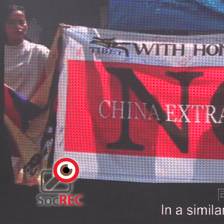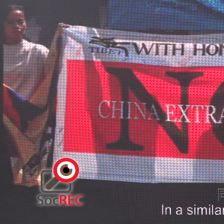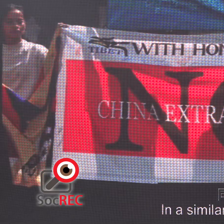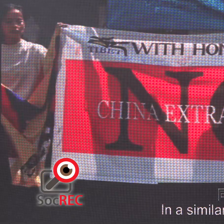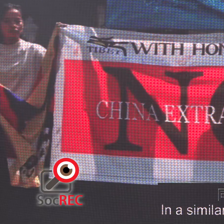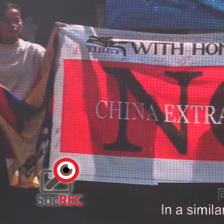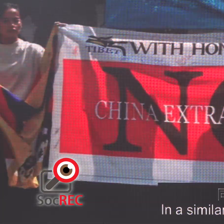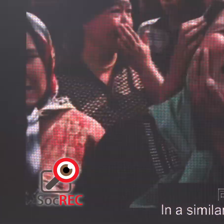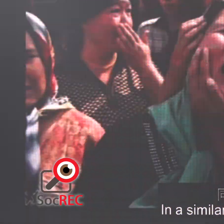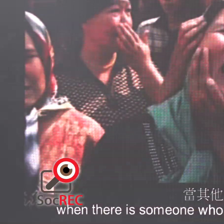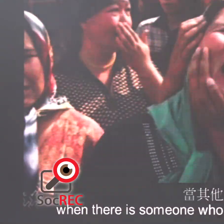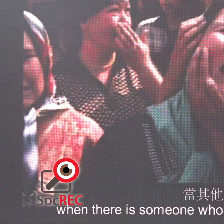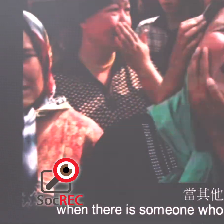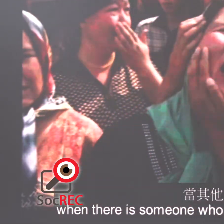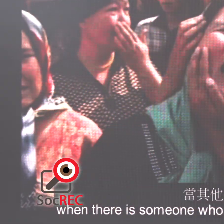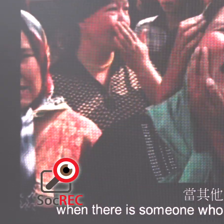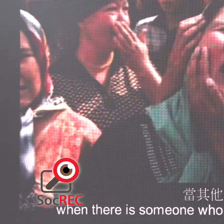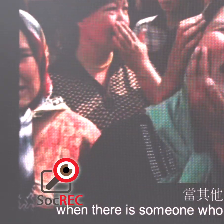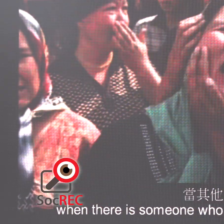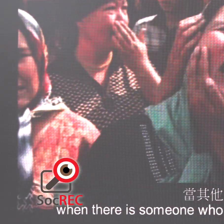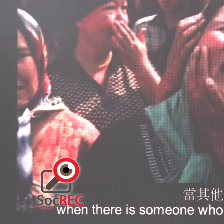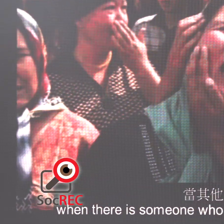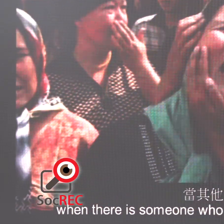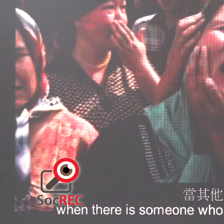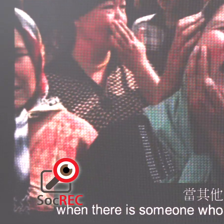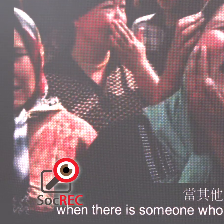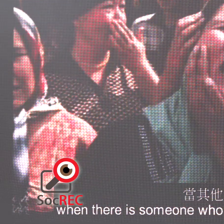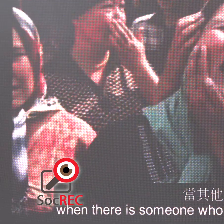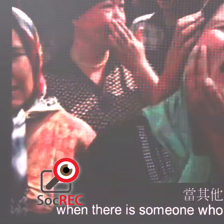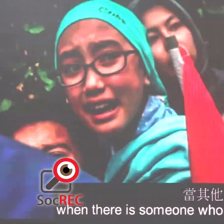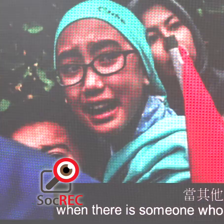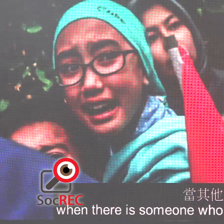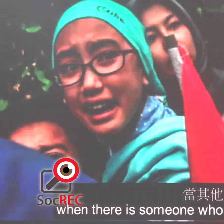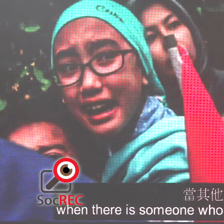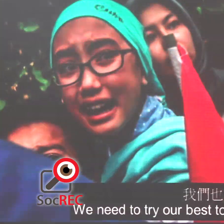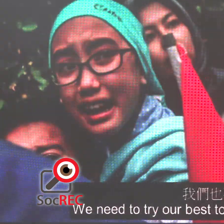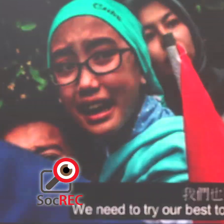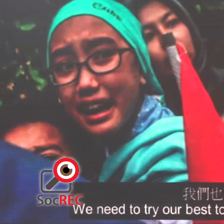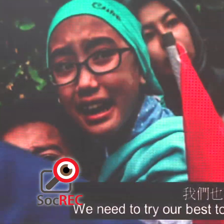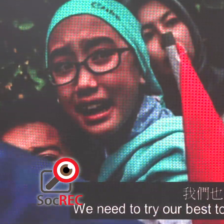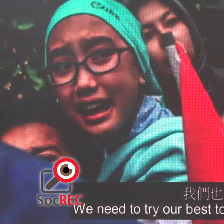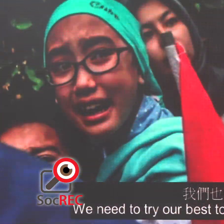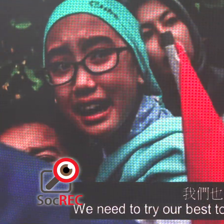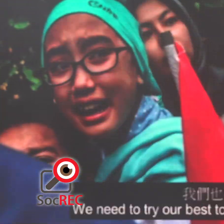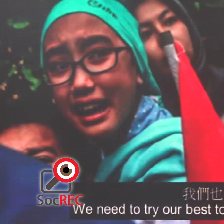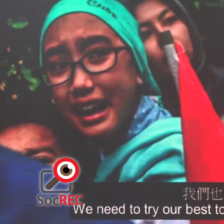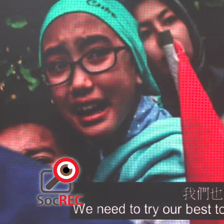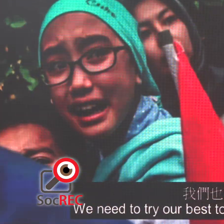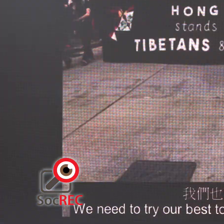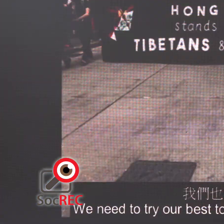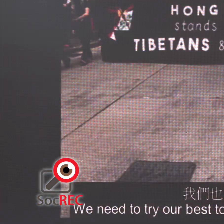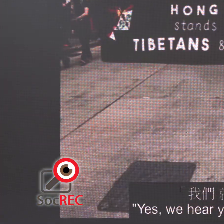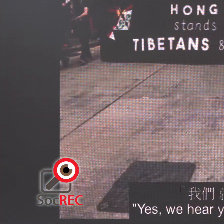同樣地，當其他人吶喊求救，我們也要盡力這樣呼